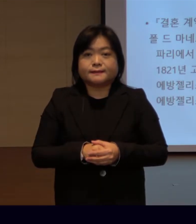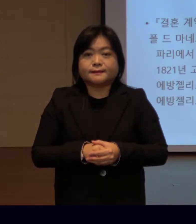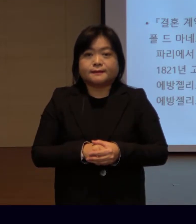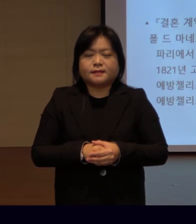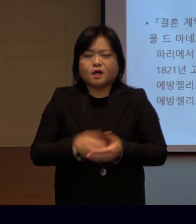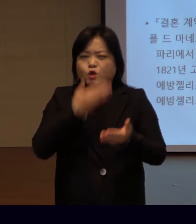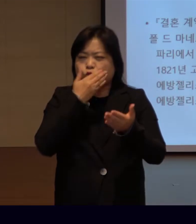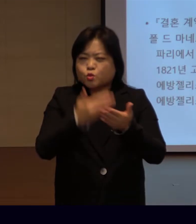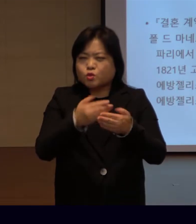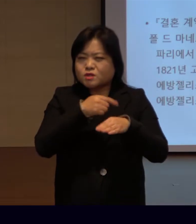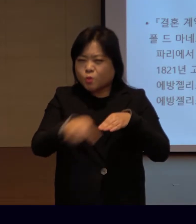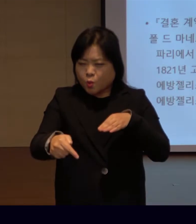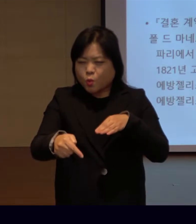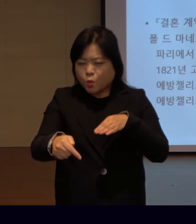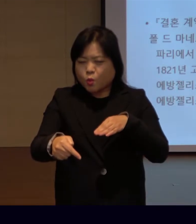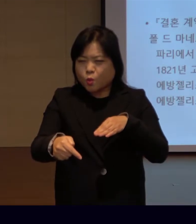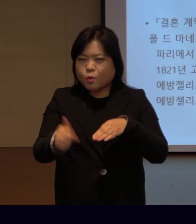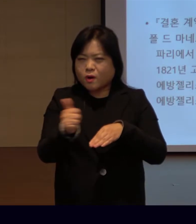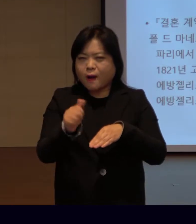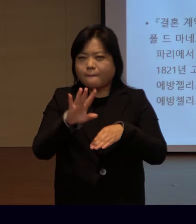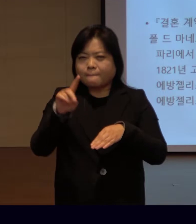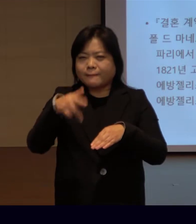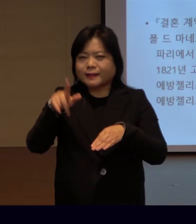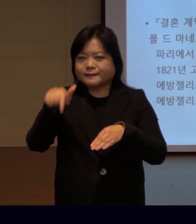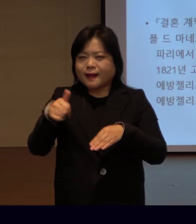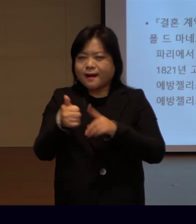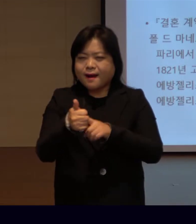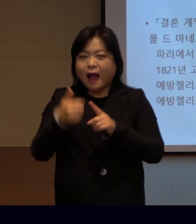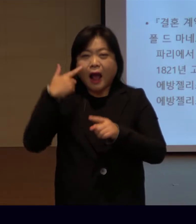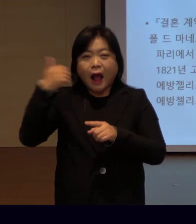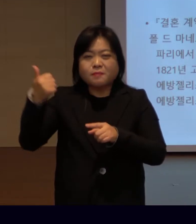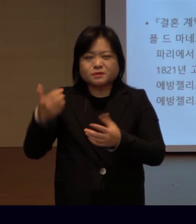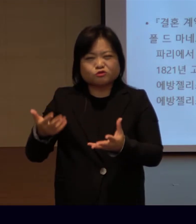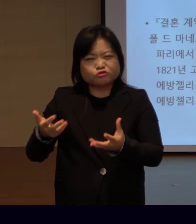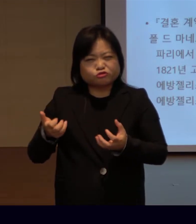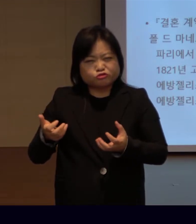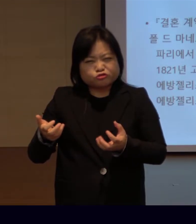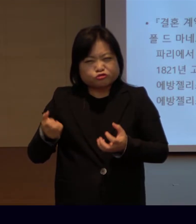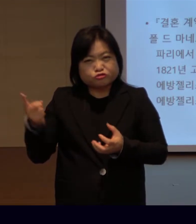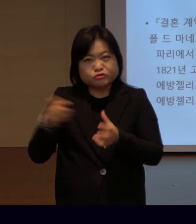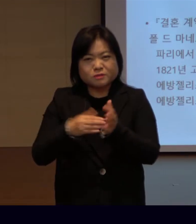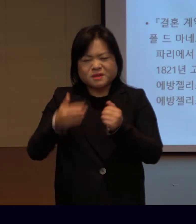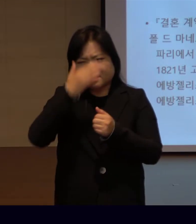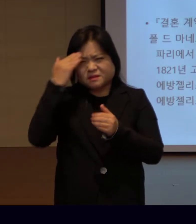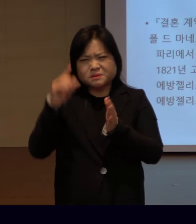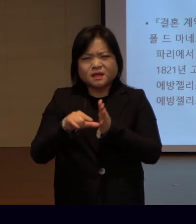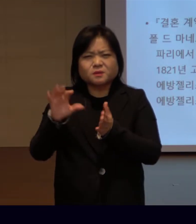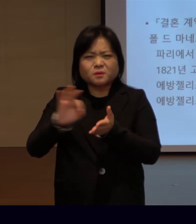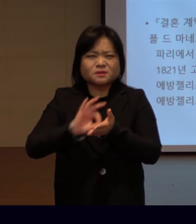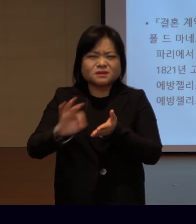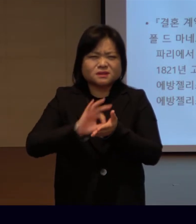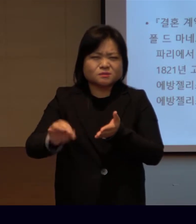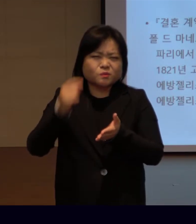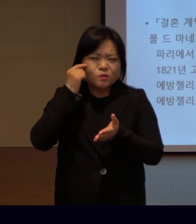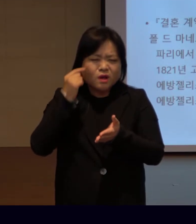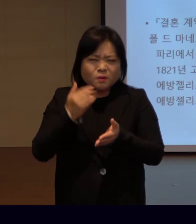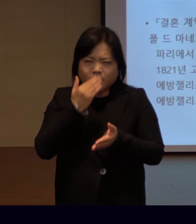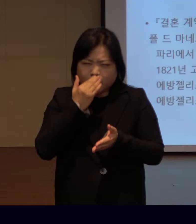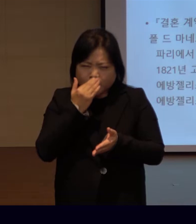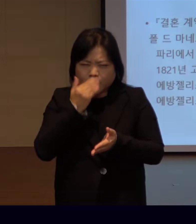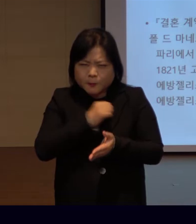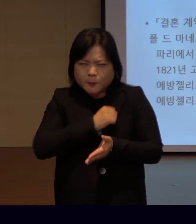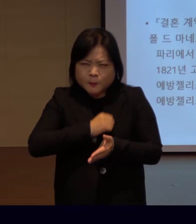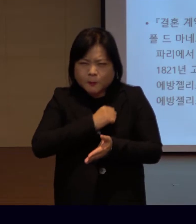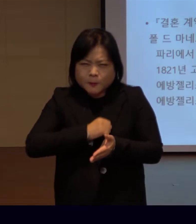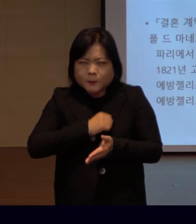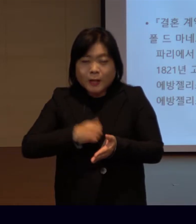이제 귀족의 백작입니다. 아버지가 엄청난 구두쇠여서 젊었을 때는 돈 한 푼도 못 쓰고 숨죽여 살다가 아버지가 유산을 너무